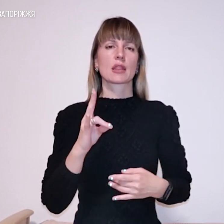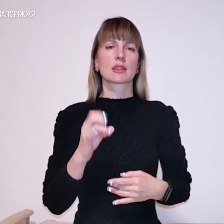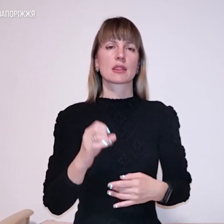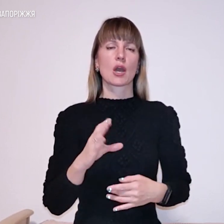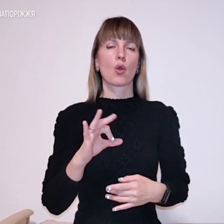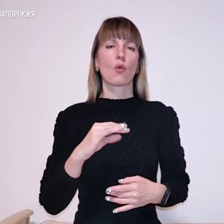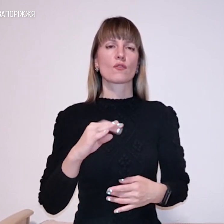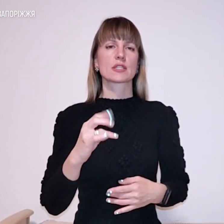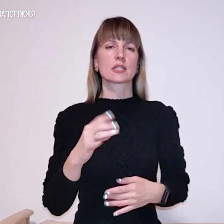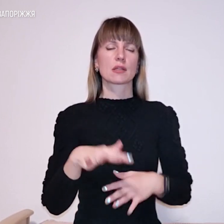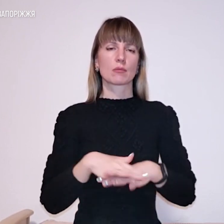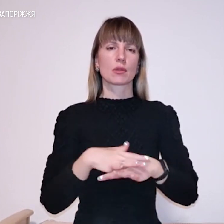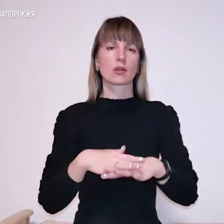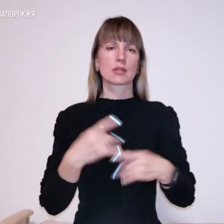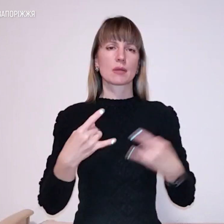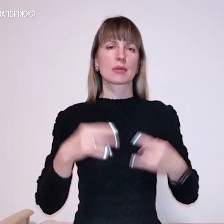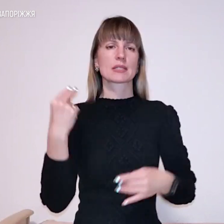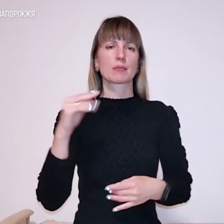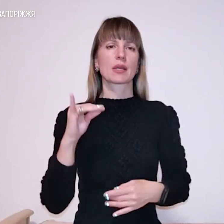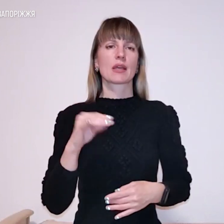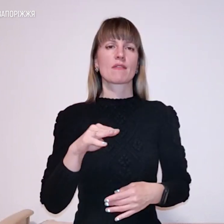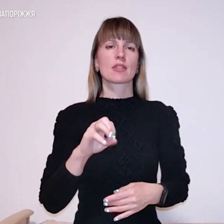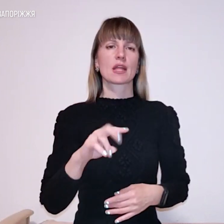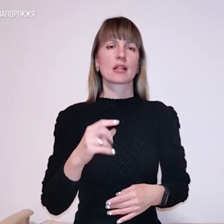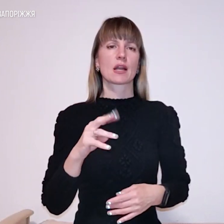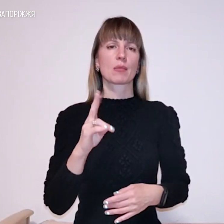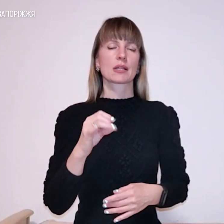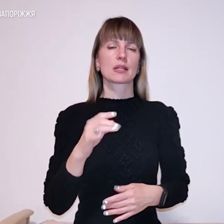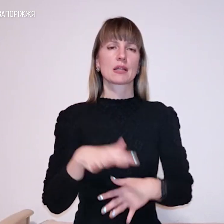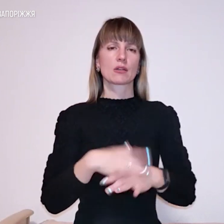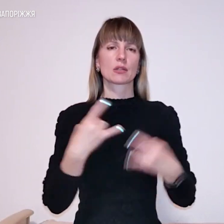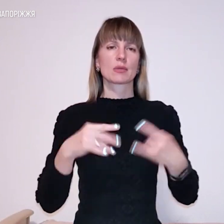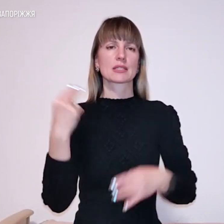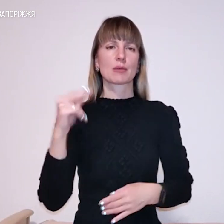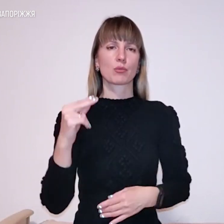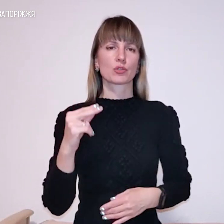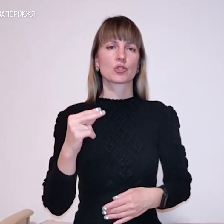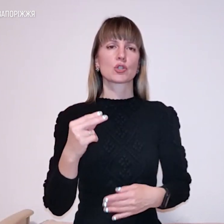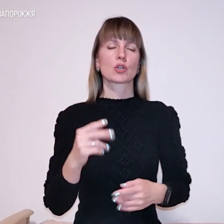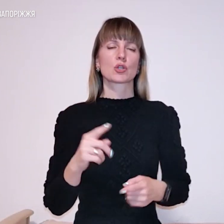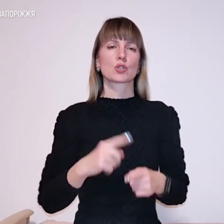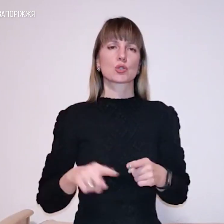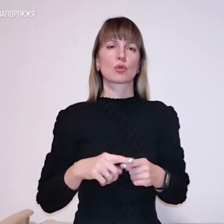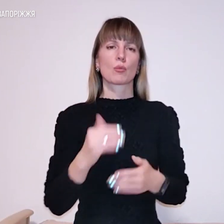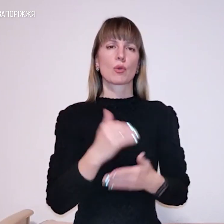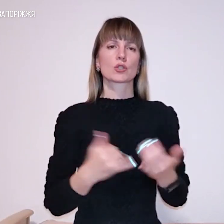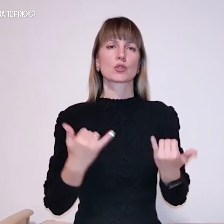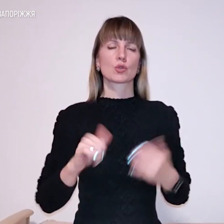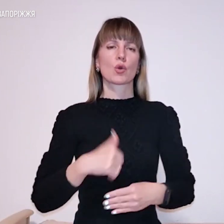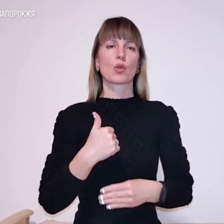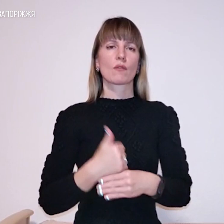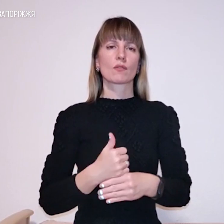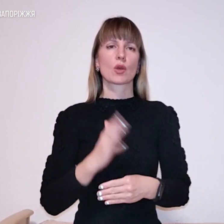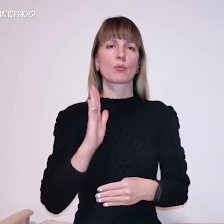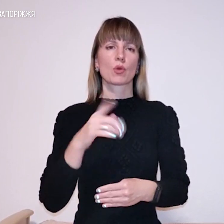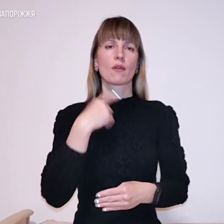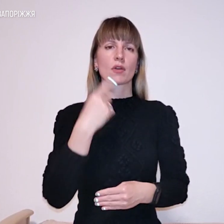офіційному сайті Суспільного Запоріжжя та в телеграм-каналі Суспільного Запоріжжя. Уже за мить у програмі «Сьогодні головне» будемо говорити про те,